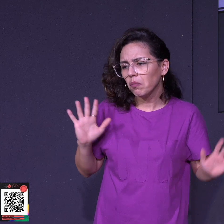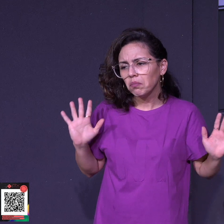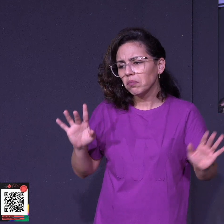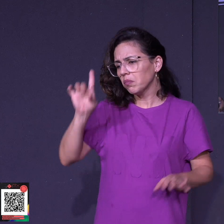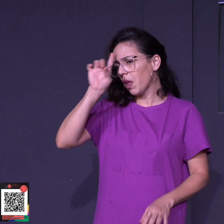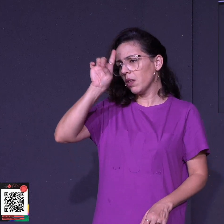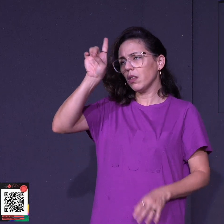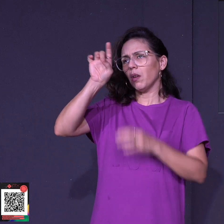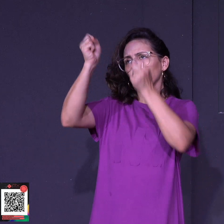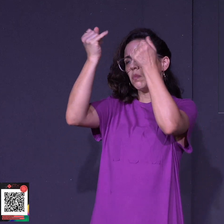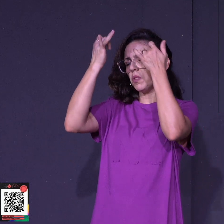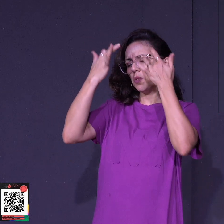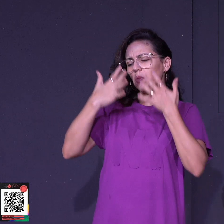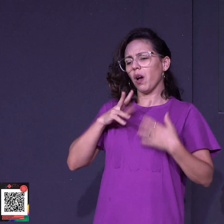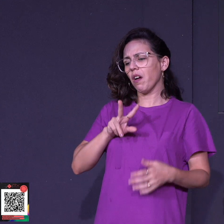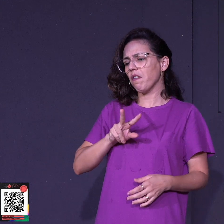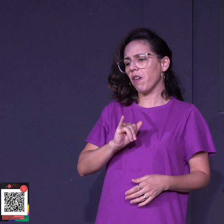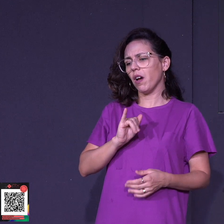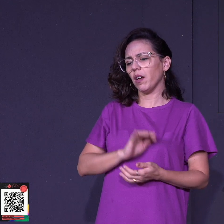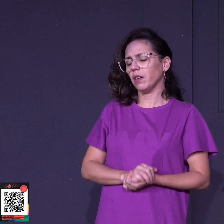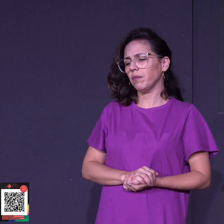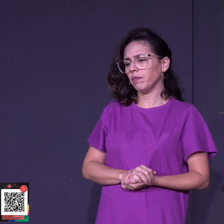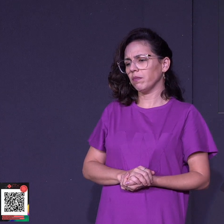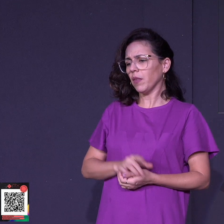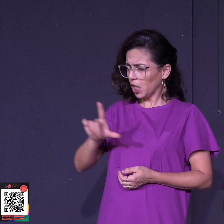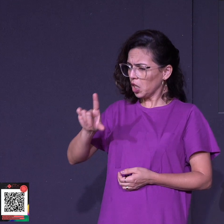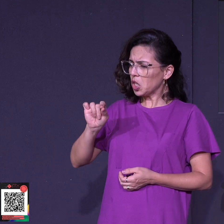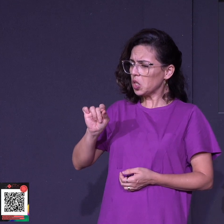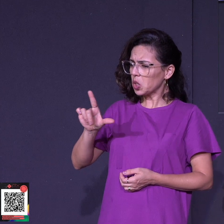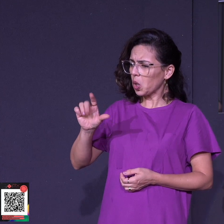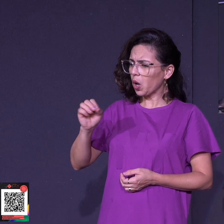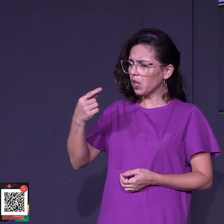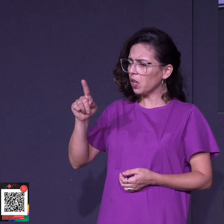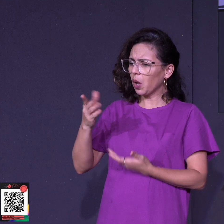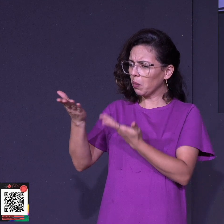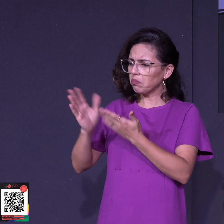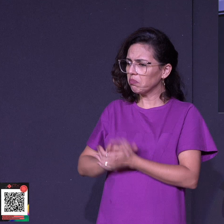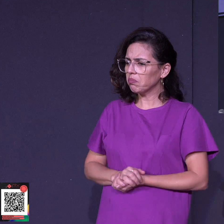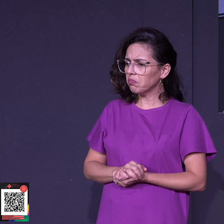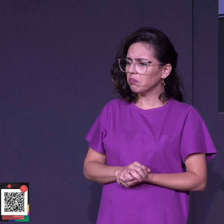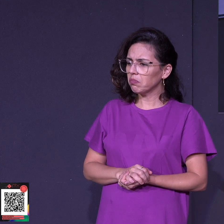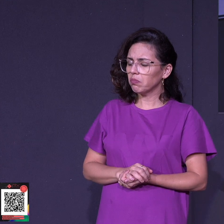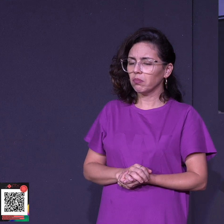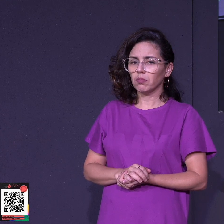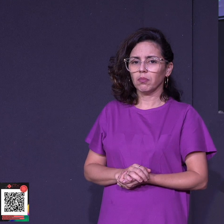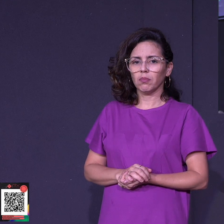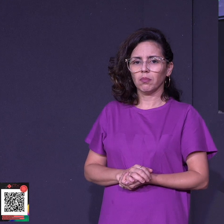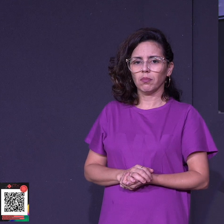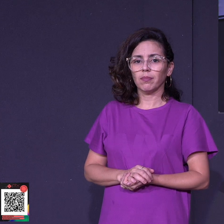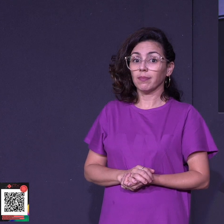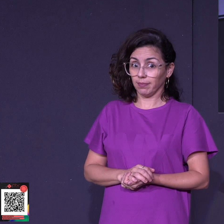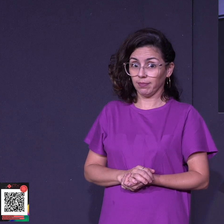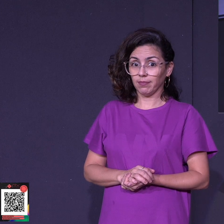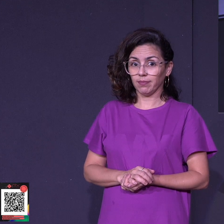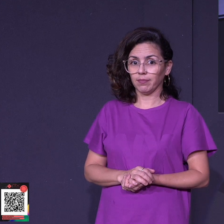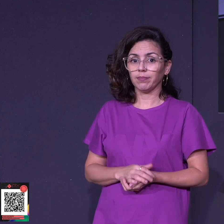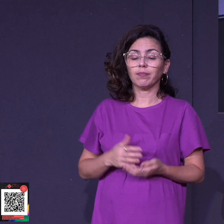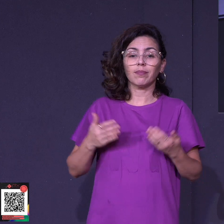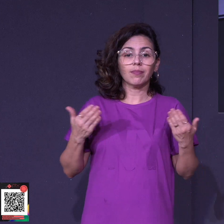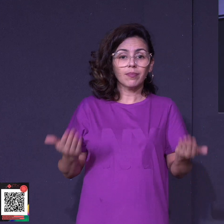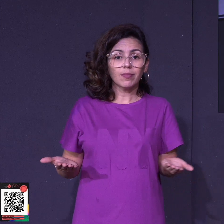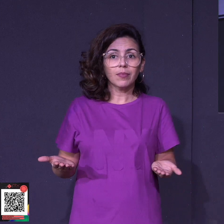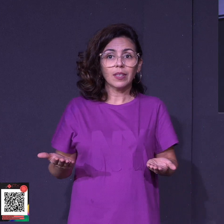Isaías capítulo 49. Em vão tenho me afadigado e tenho trabalhado inutilmente, porque o que é meu